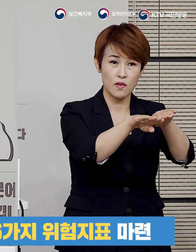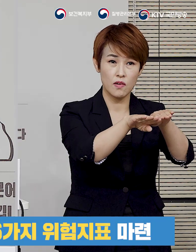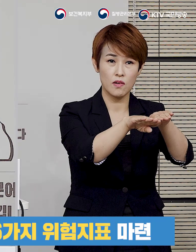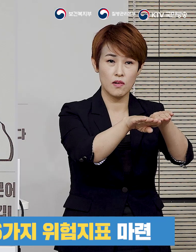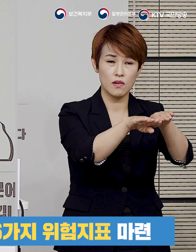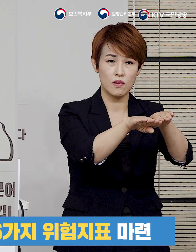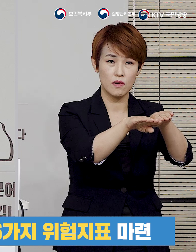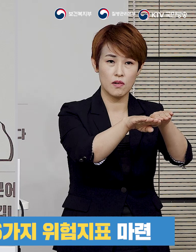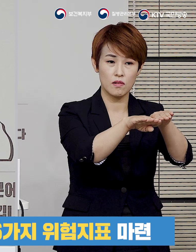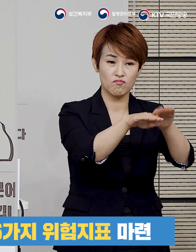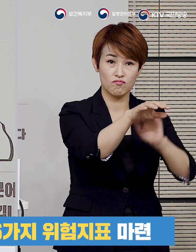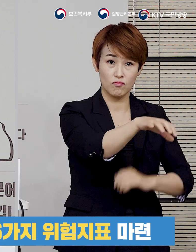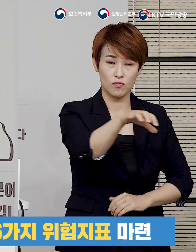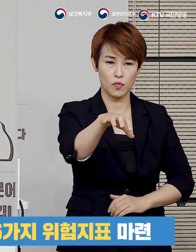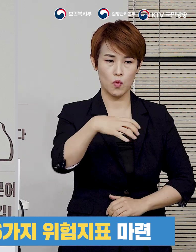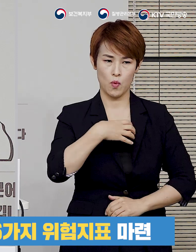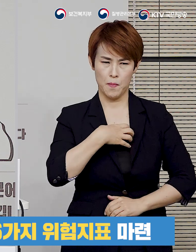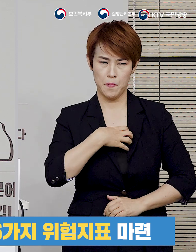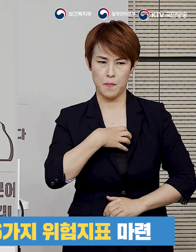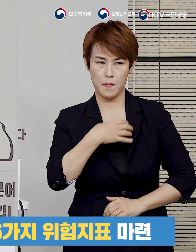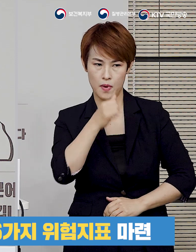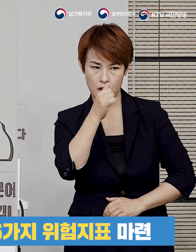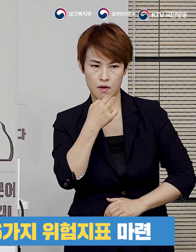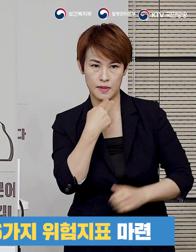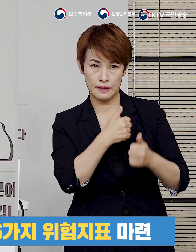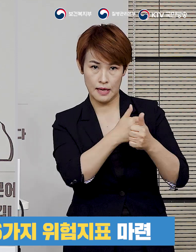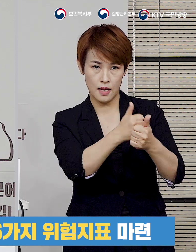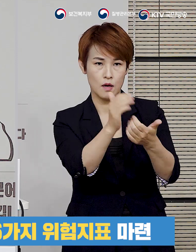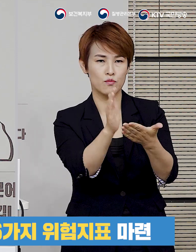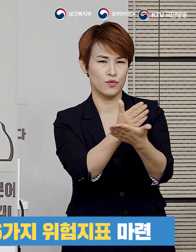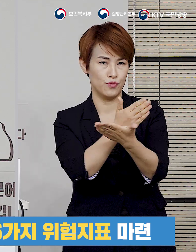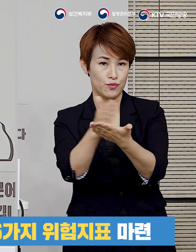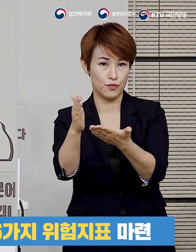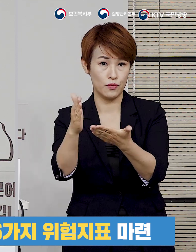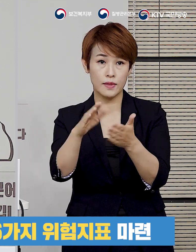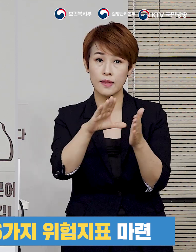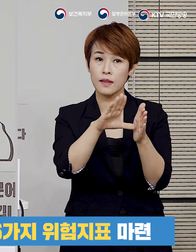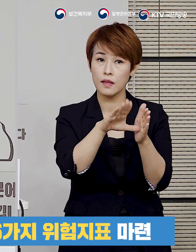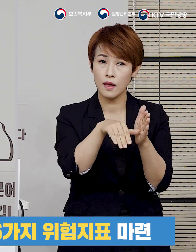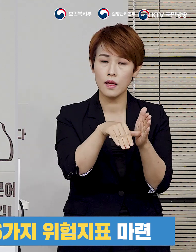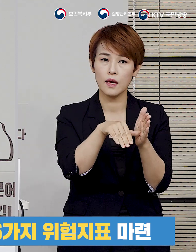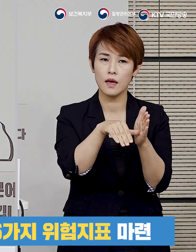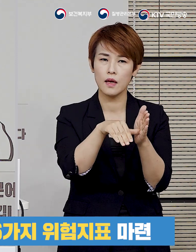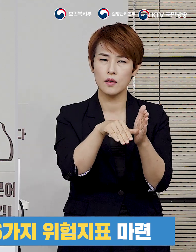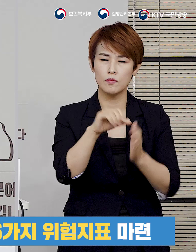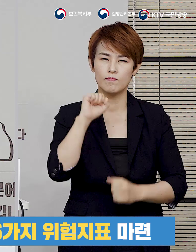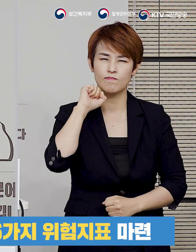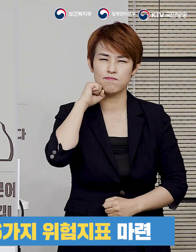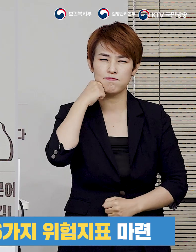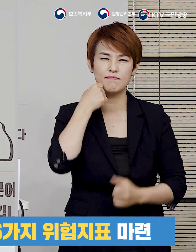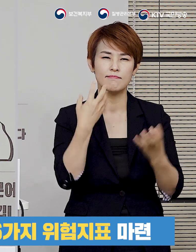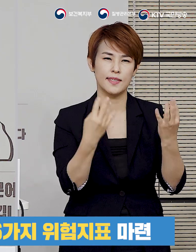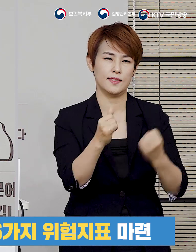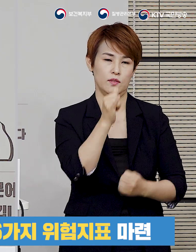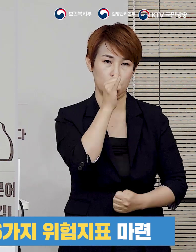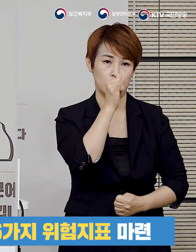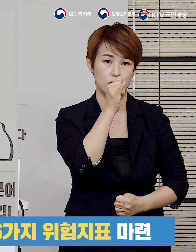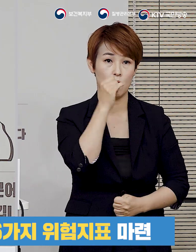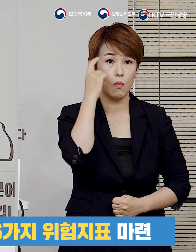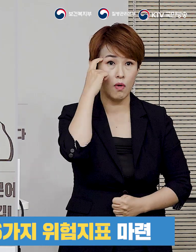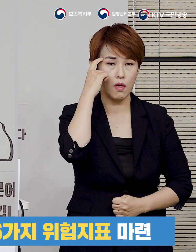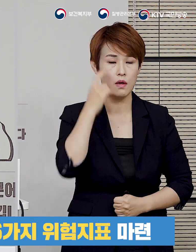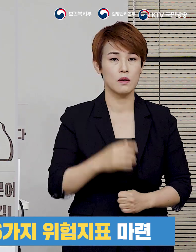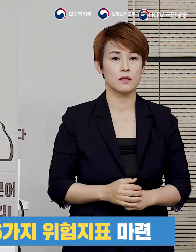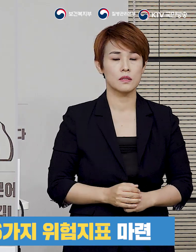시설들을 저희가 이제 그 위험도에 따라서 이제 분류하는 과정에서 상당히 좀 어려운 점도 많았습니다.